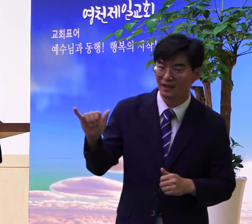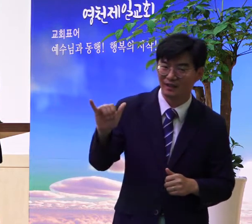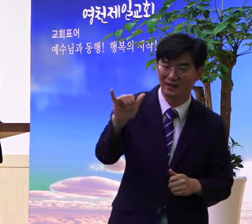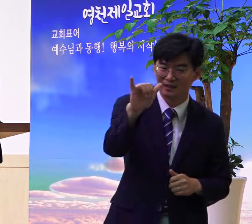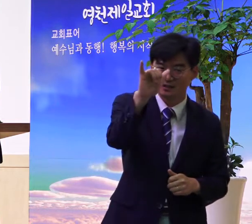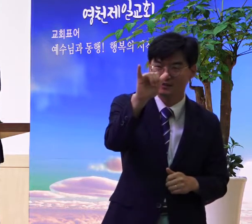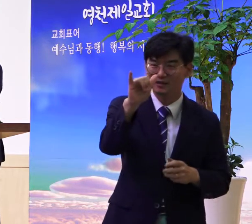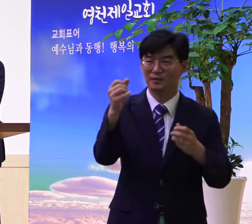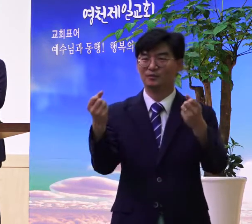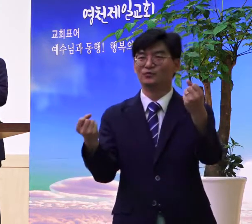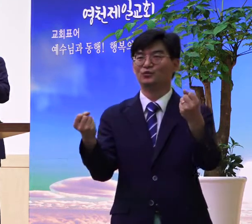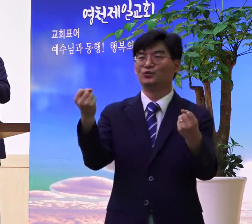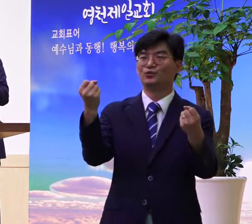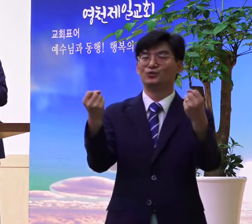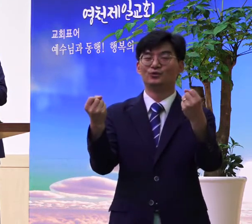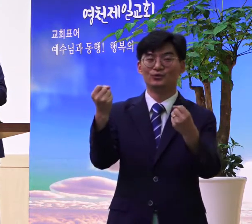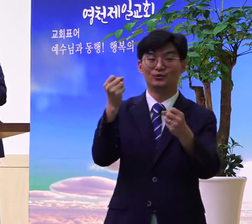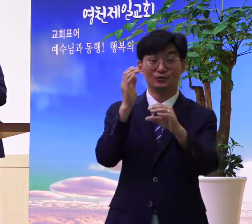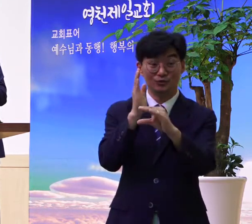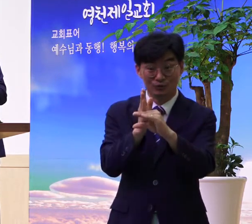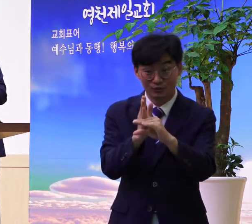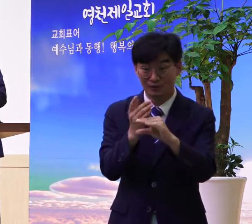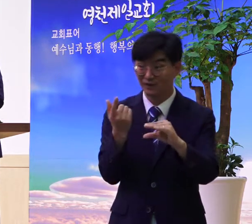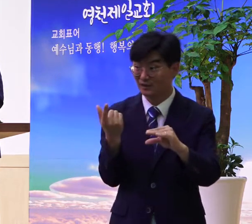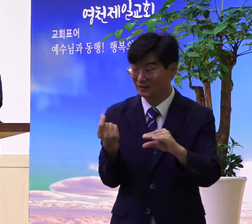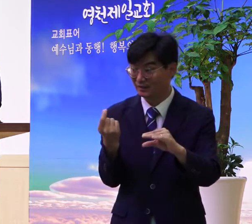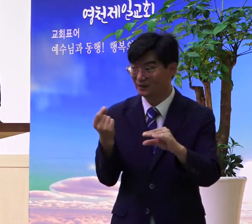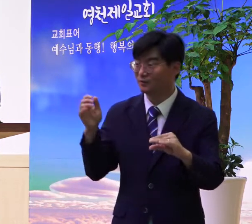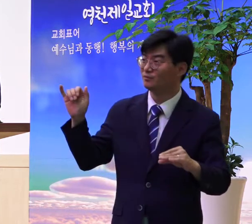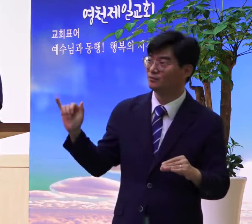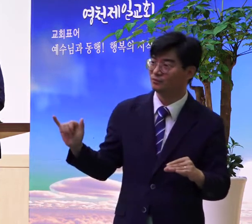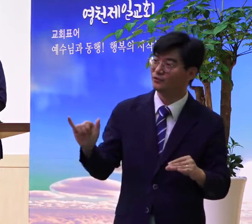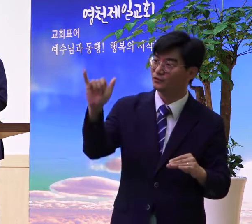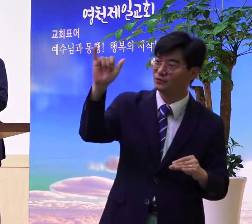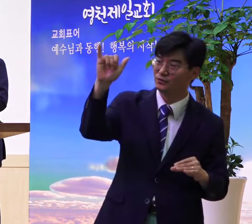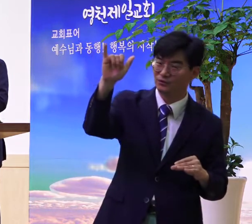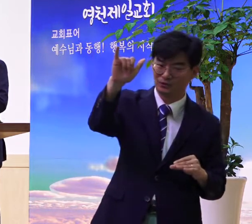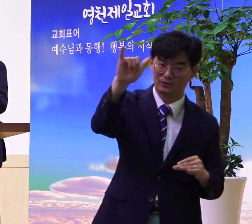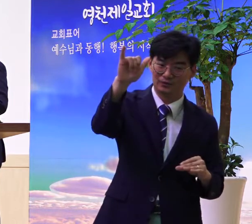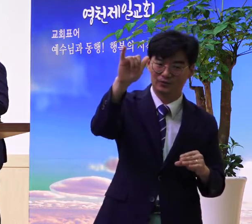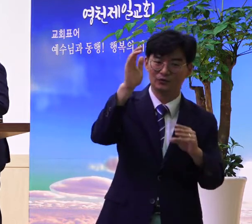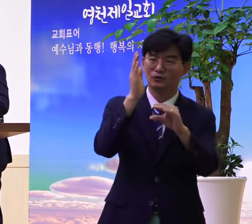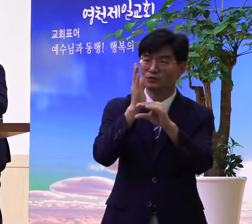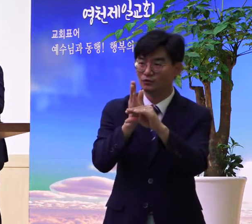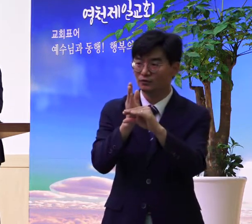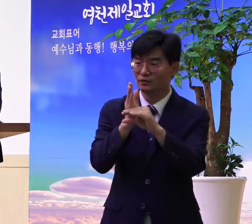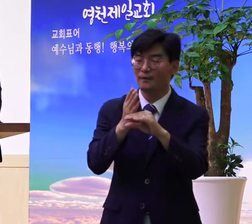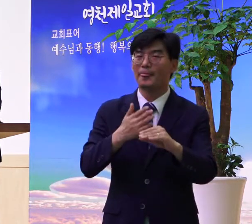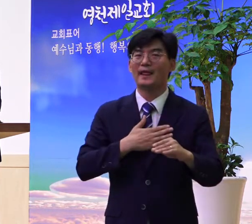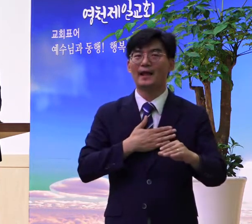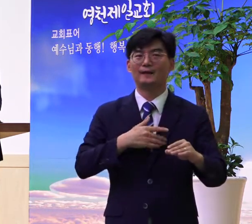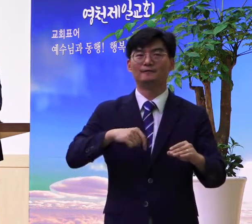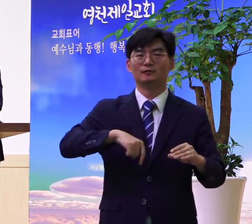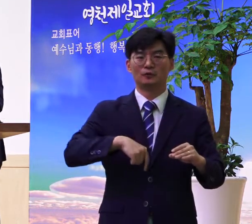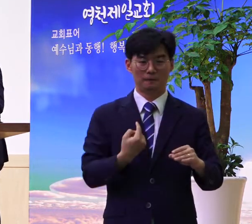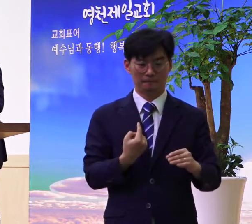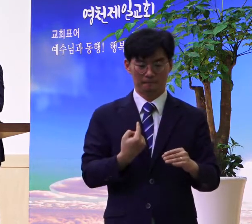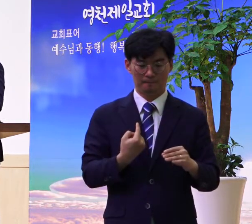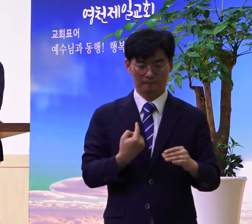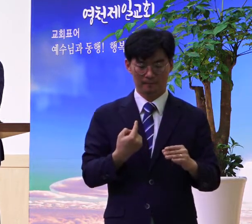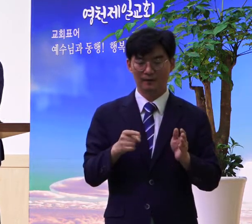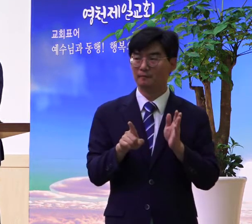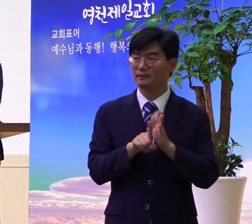운항해서 이제 공중으로 날아오르면 공중에 올라간 순간부터 자기 자신을 믿으면 안 된다고 합니다. 그런 훈련을